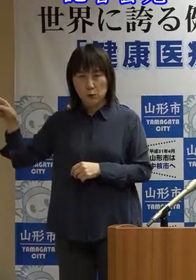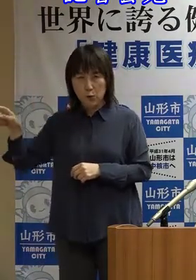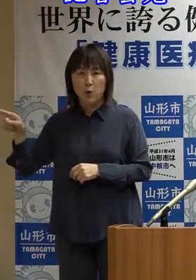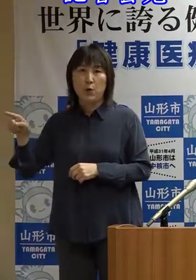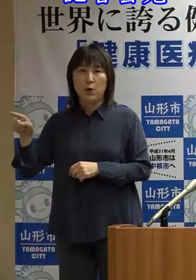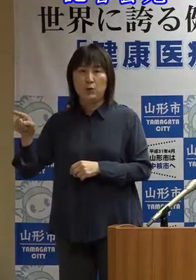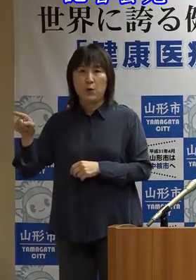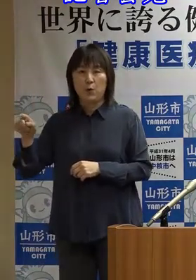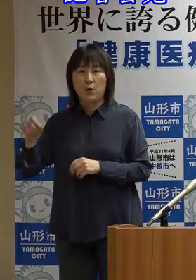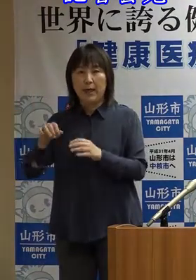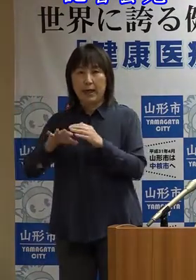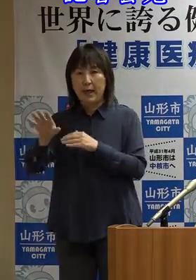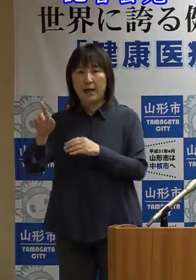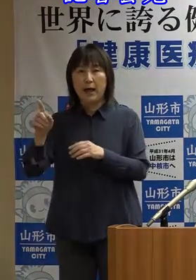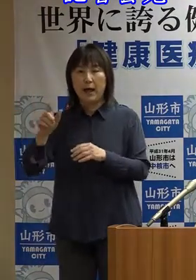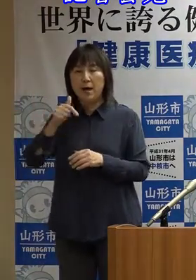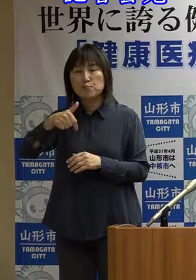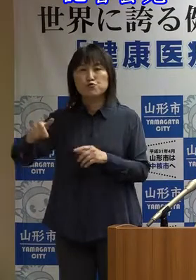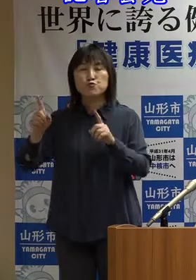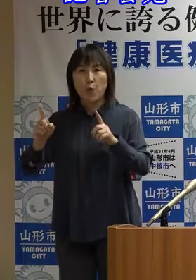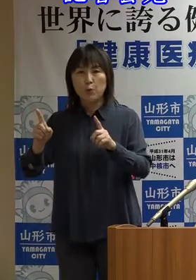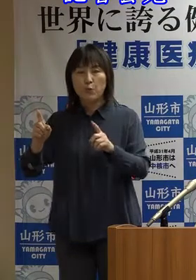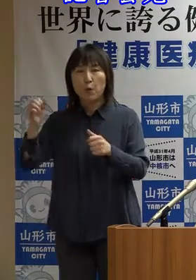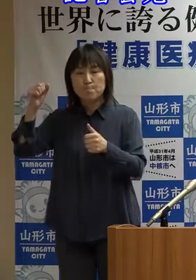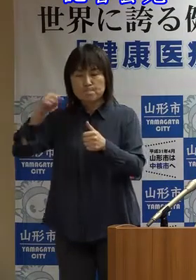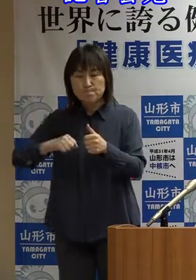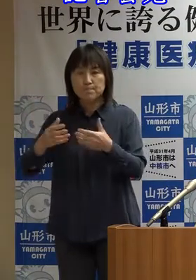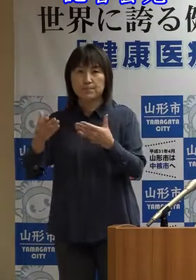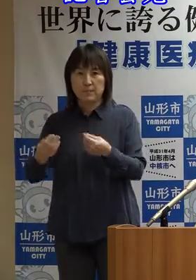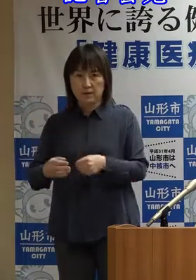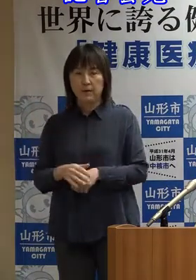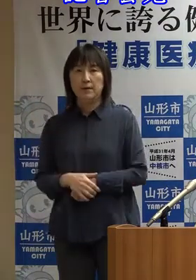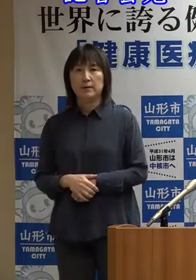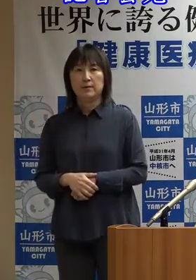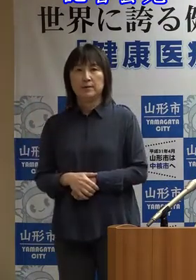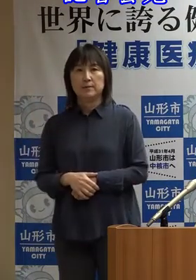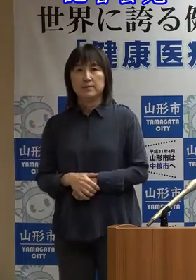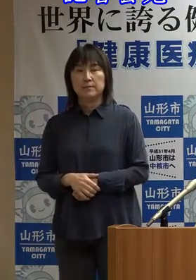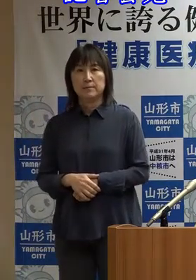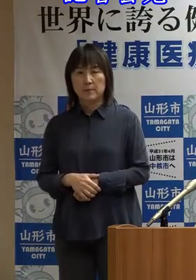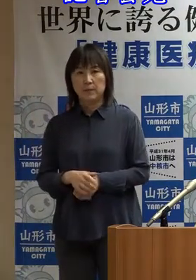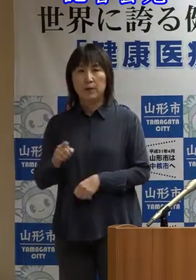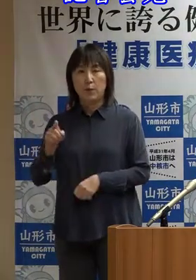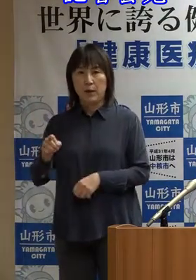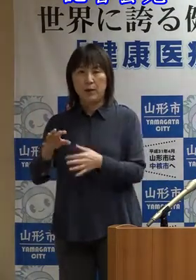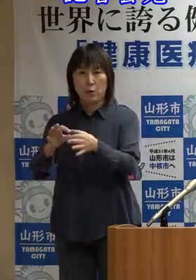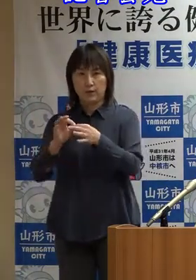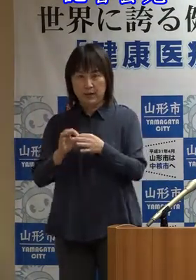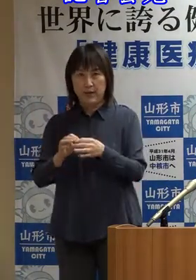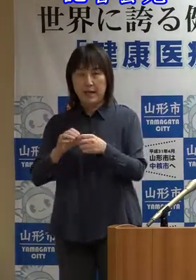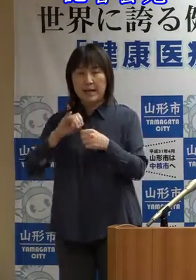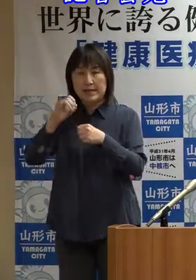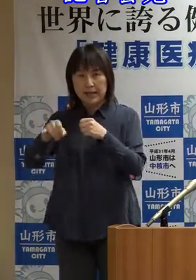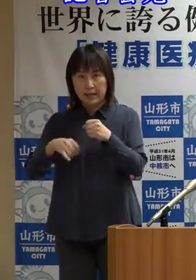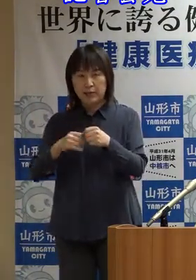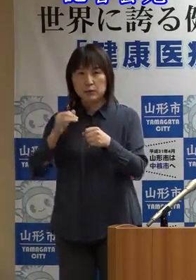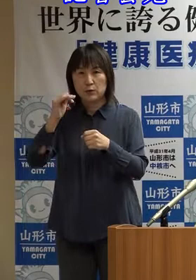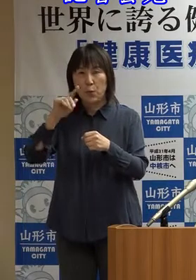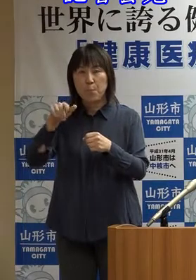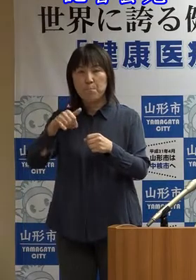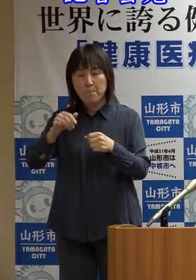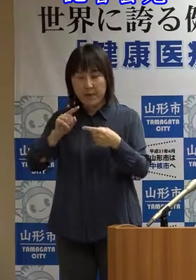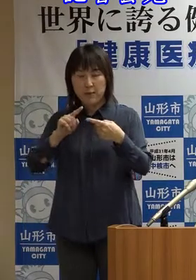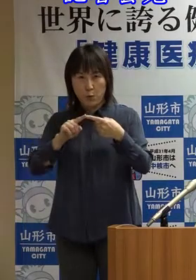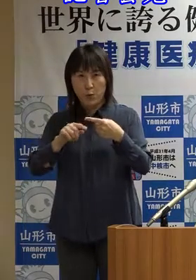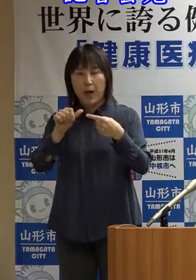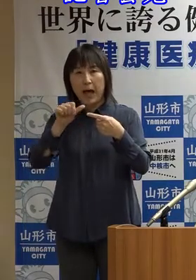タリー映画部門による公認映画祭として位置づけられることになりました。これによりインターナショナルコンペティションとア